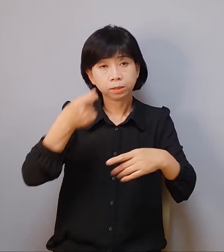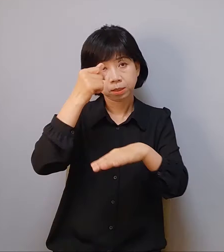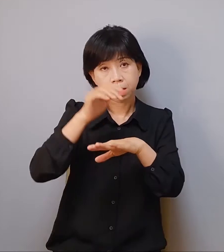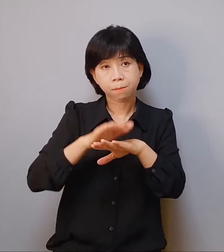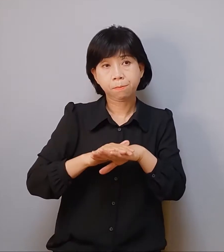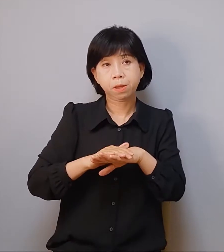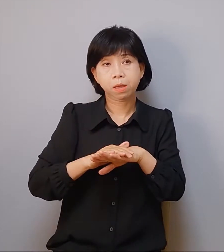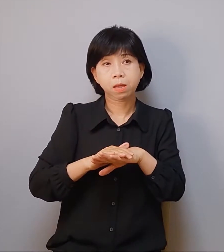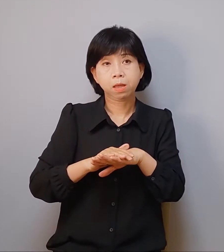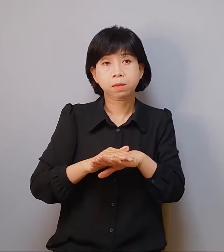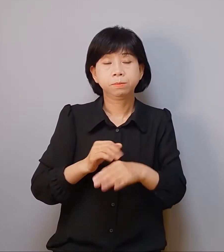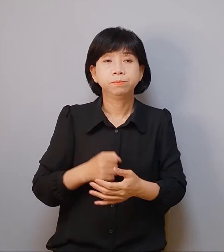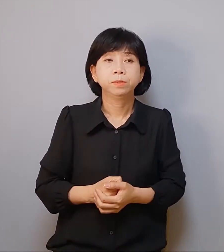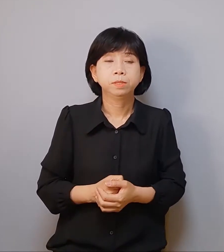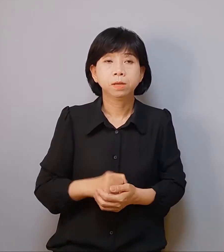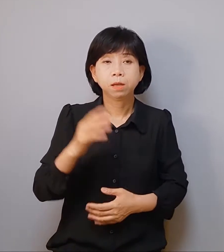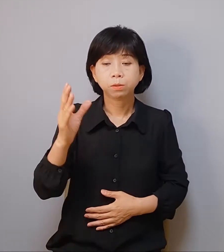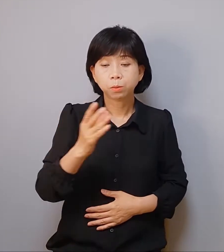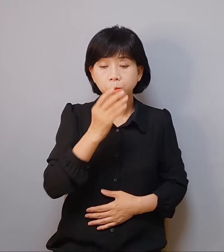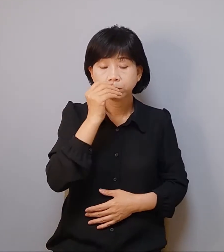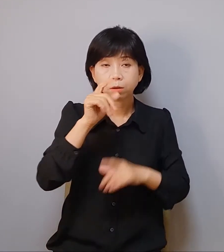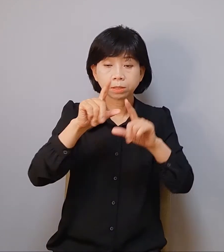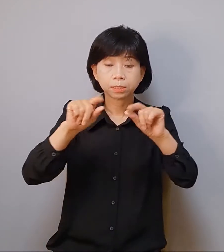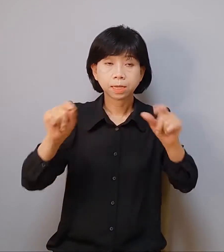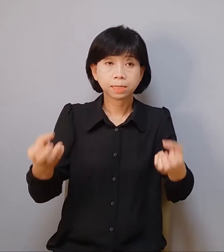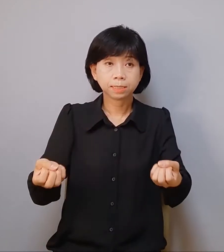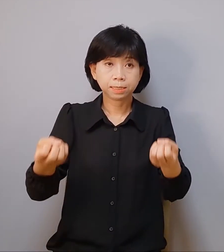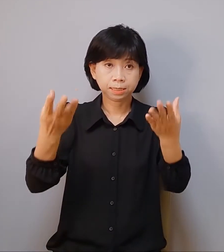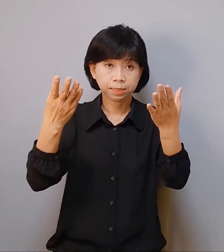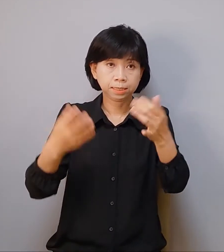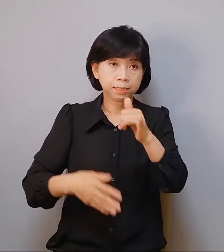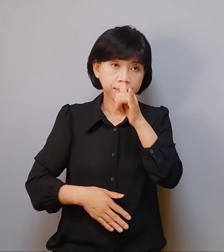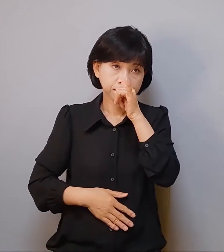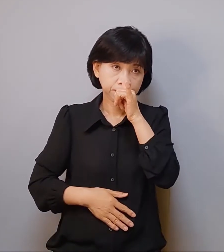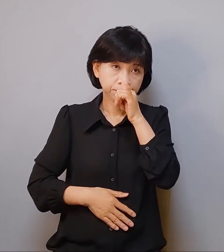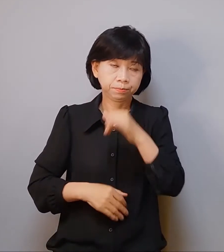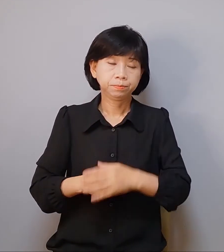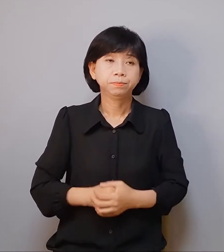2부에 성찬식을 하겠습니다. 기도로 준비 바랍니다.